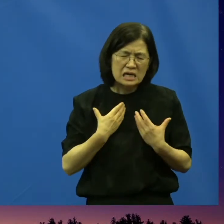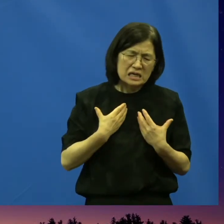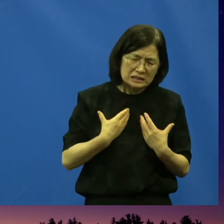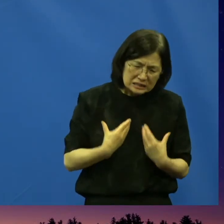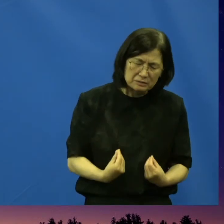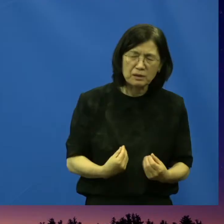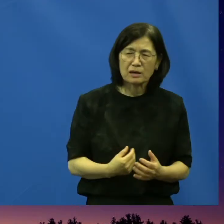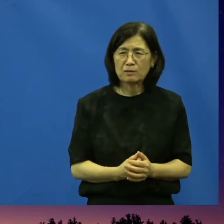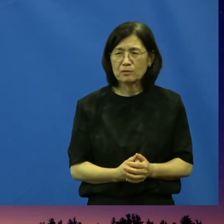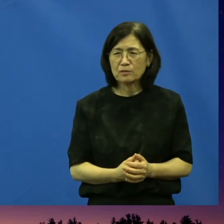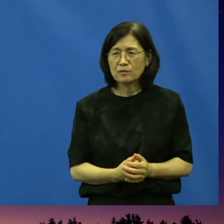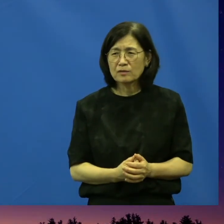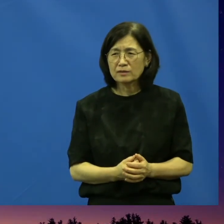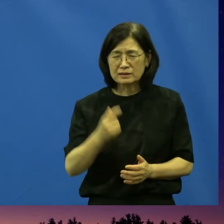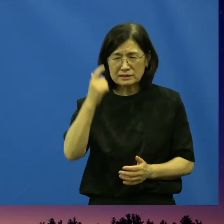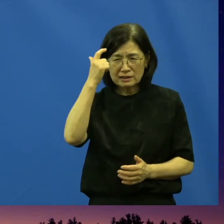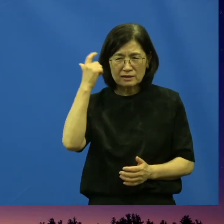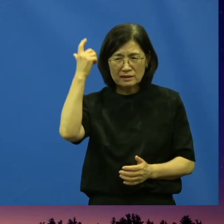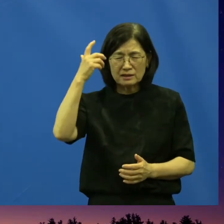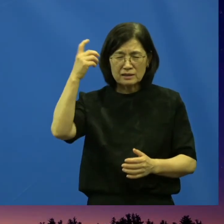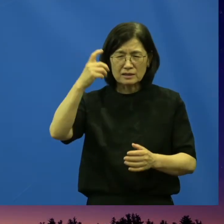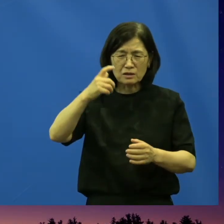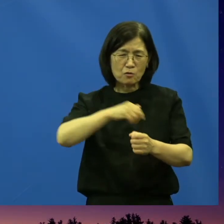기대하시라. 7, 8월로